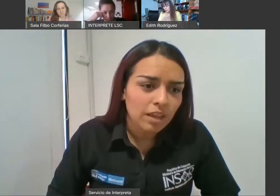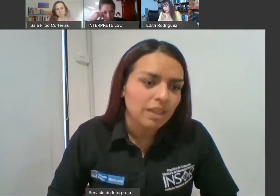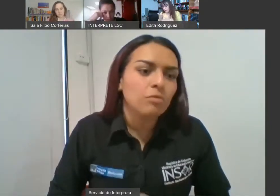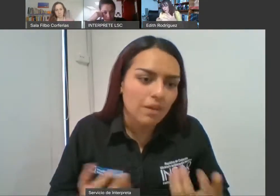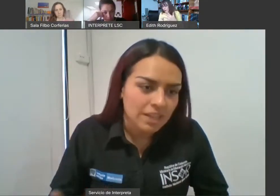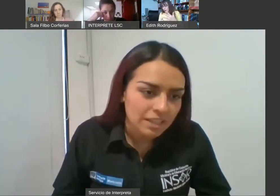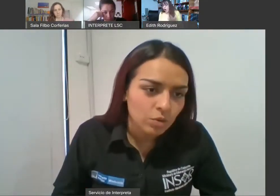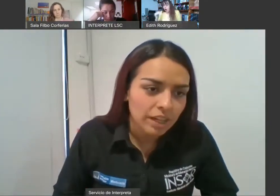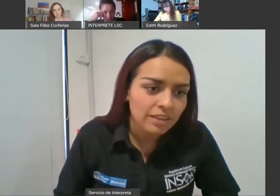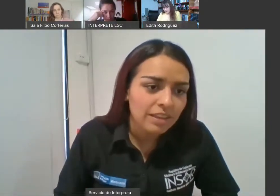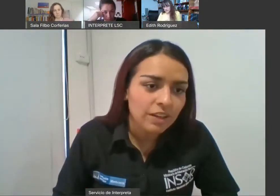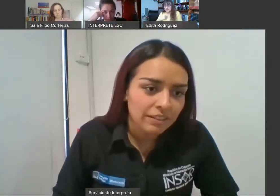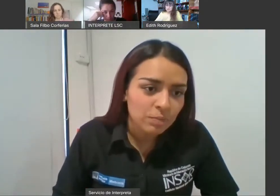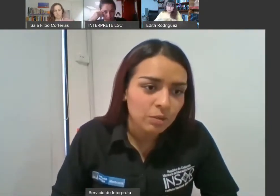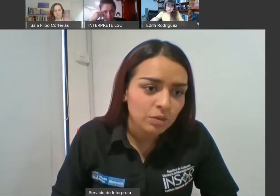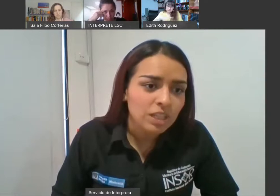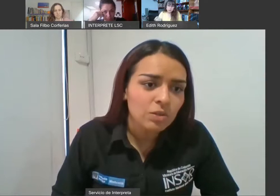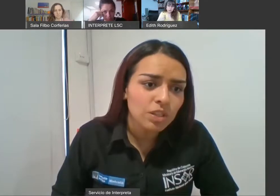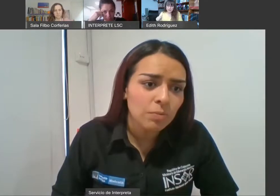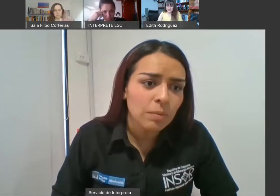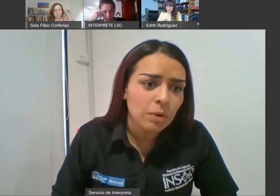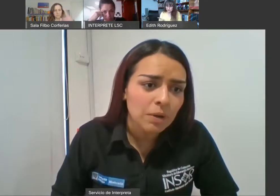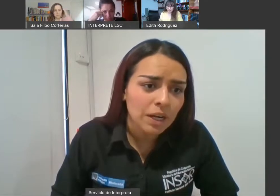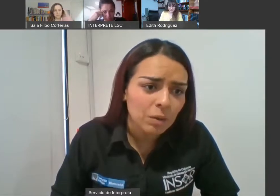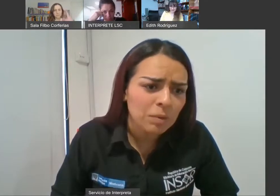vamos, digamos, a veces surgen.